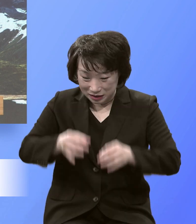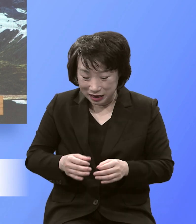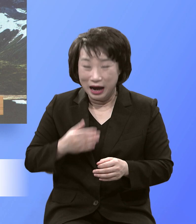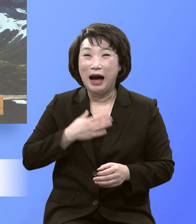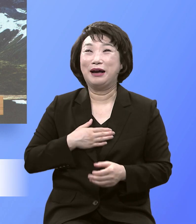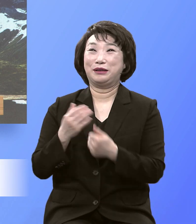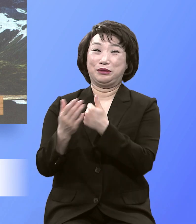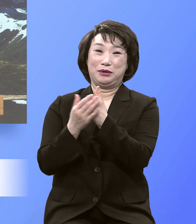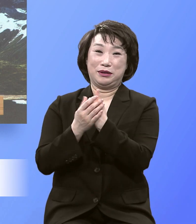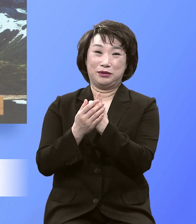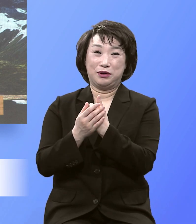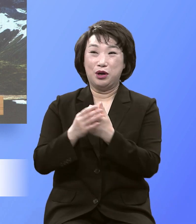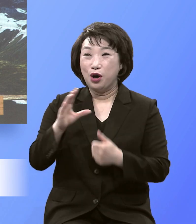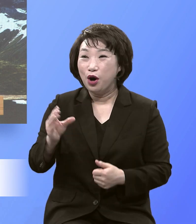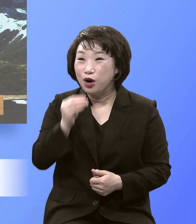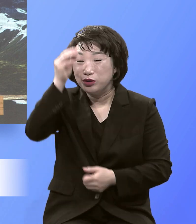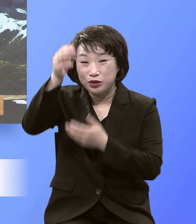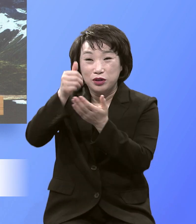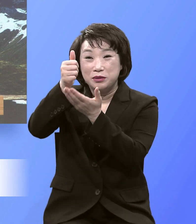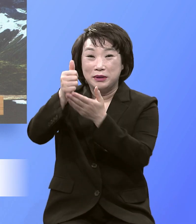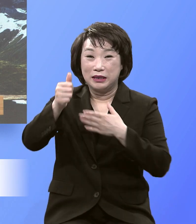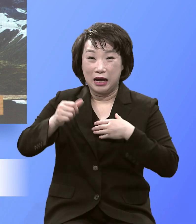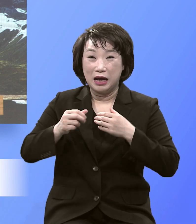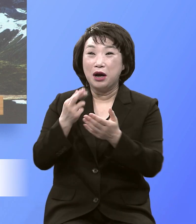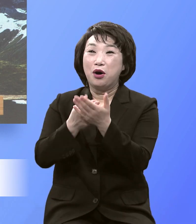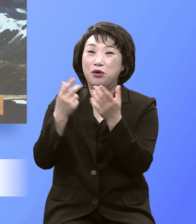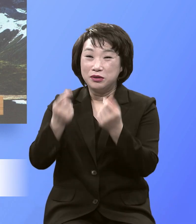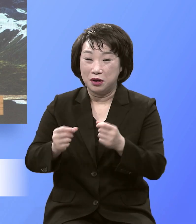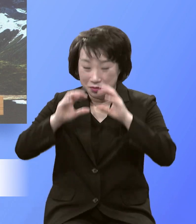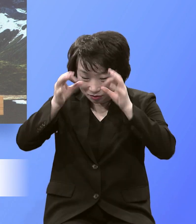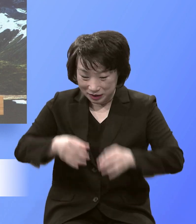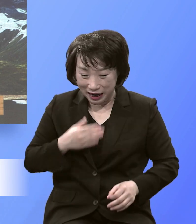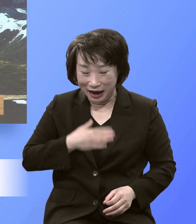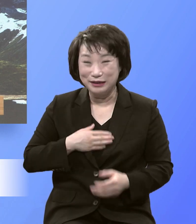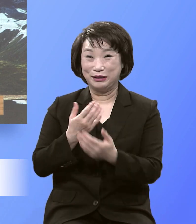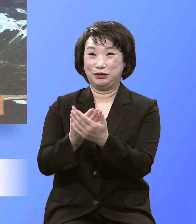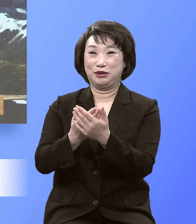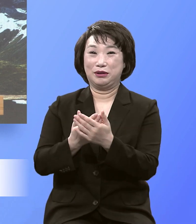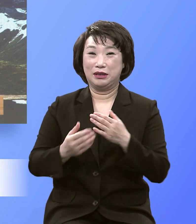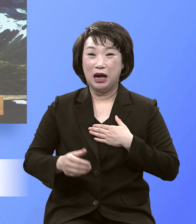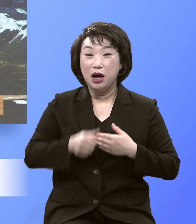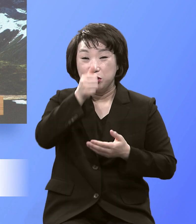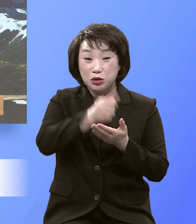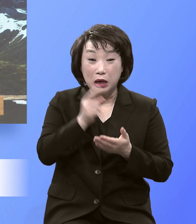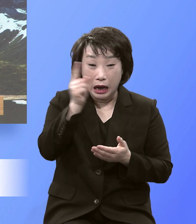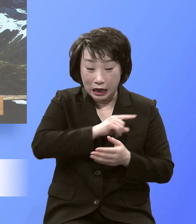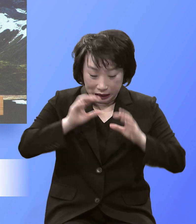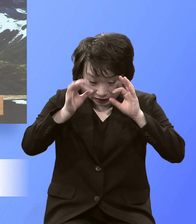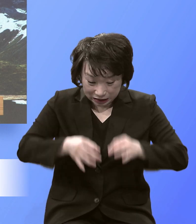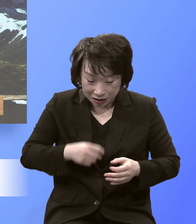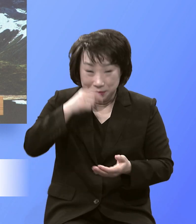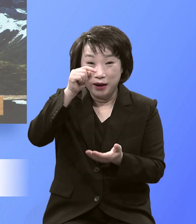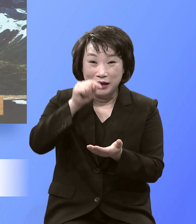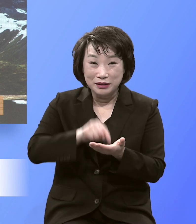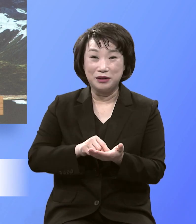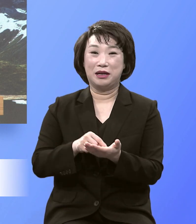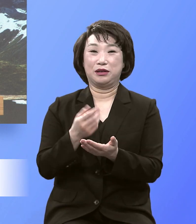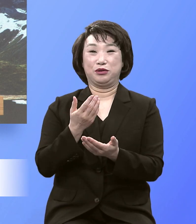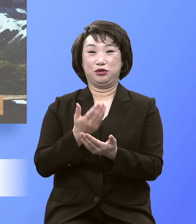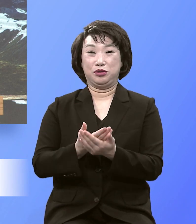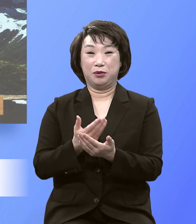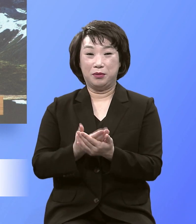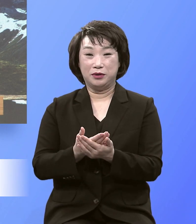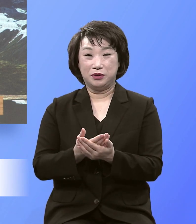되소서, 거룩하신 성령이 나의 거울이 되소서, 나의 죄악된 나를 보게 하소서.